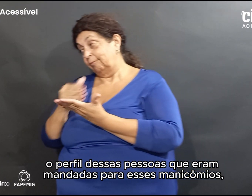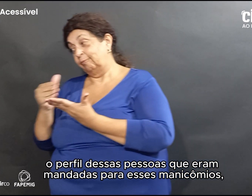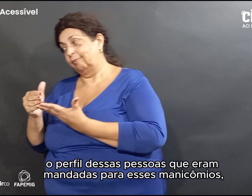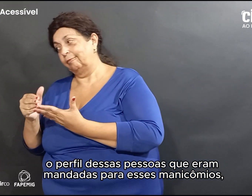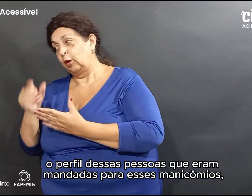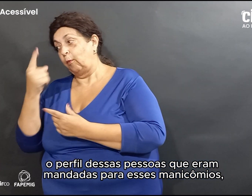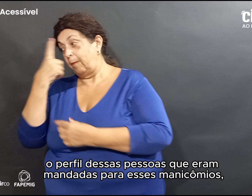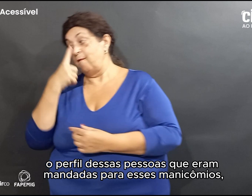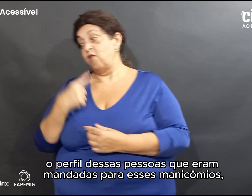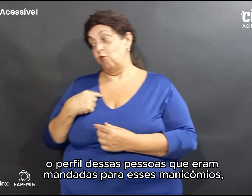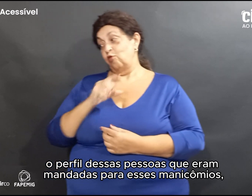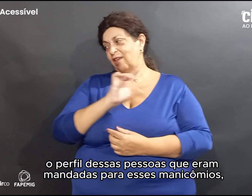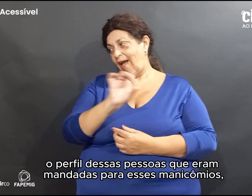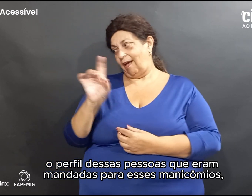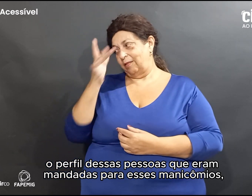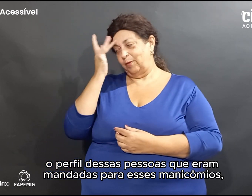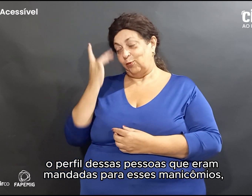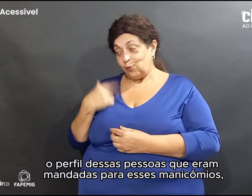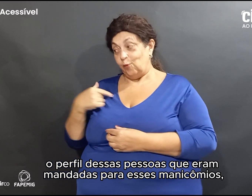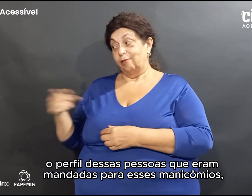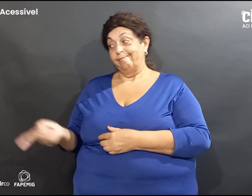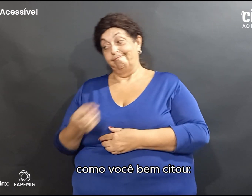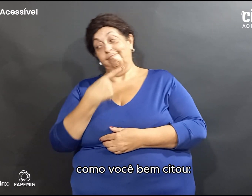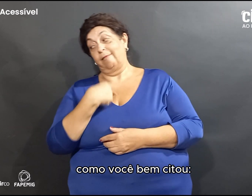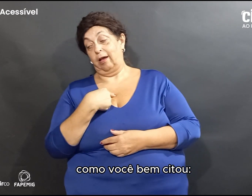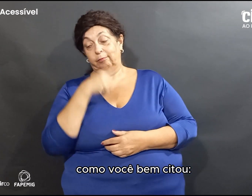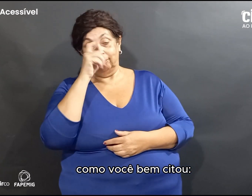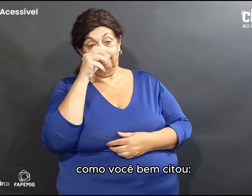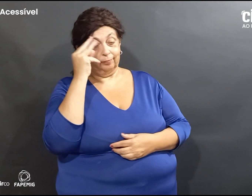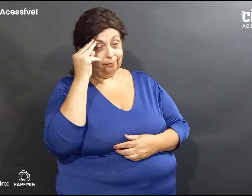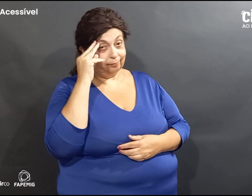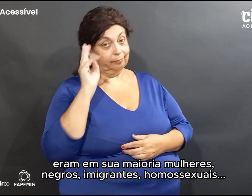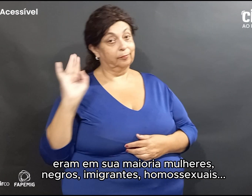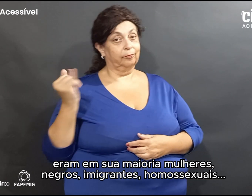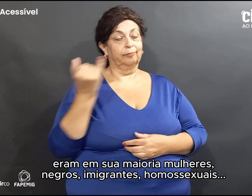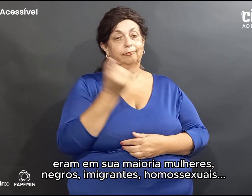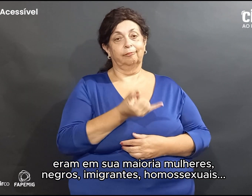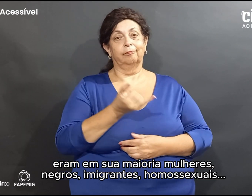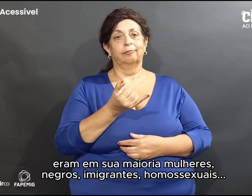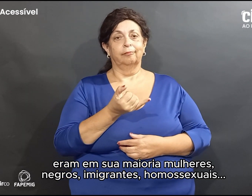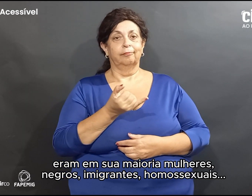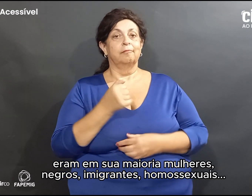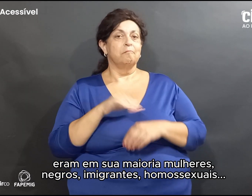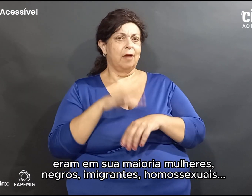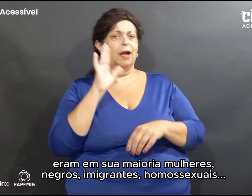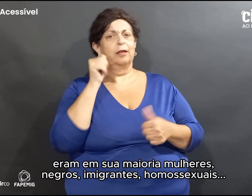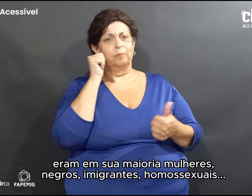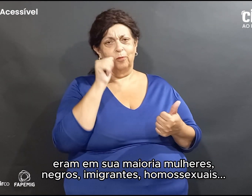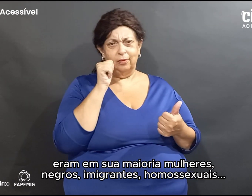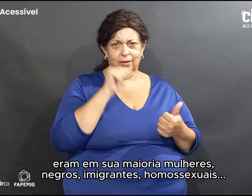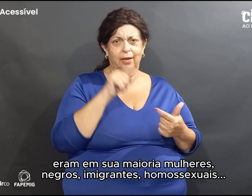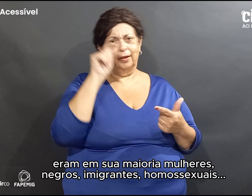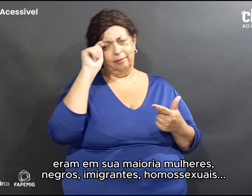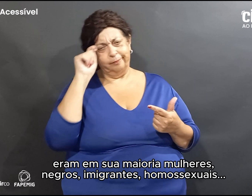pessoas que eram mandadas por esses manicômios, como você bem citou. Eram, em sua maioria, mulheres, negros,